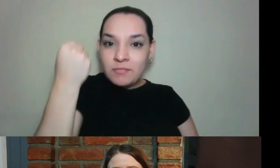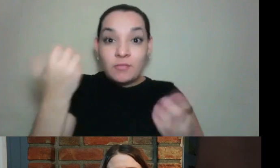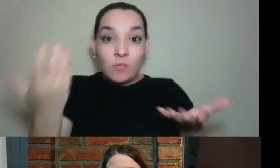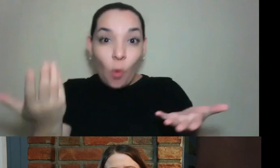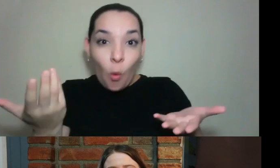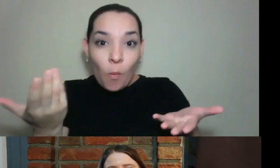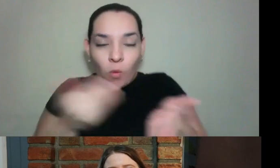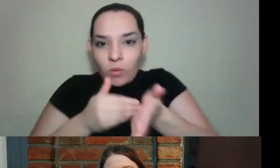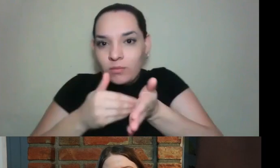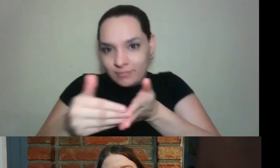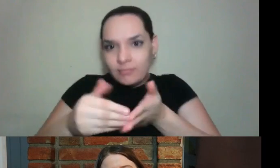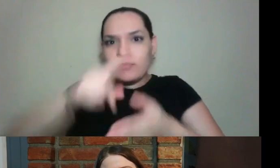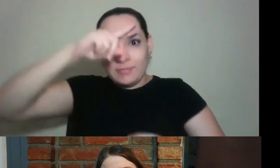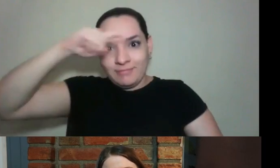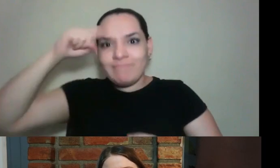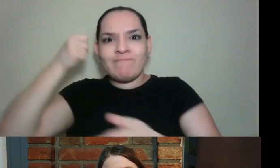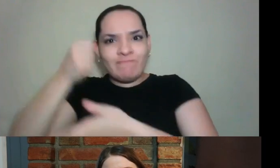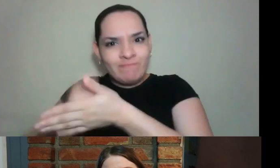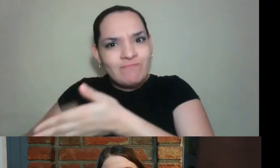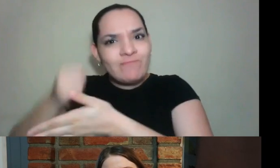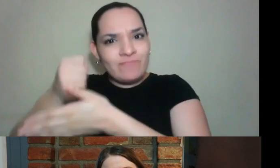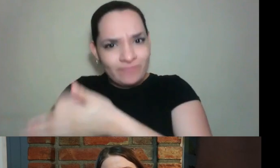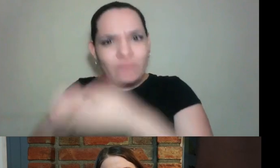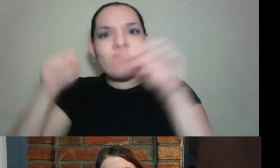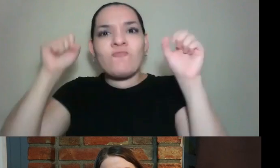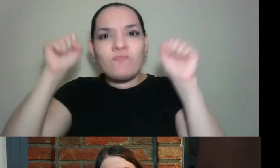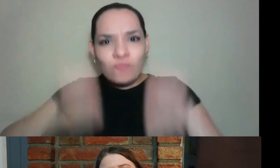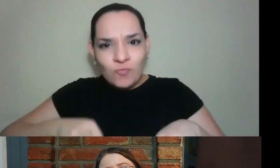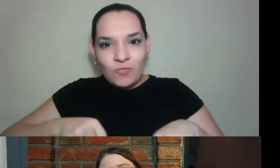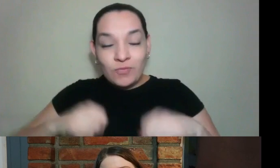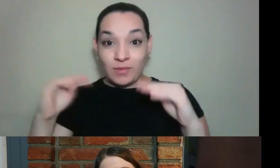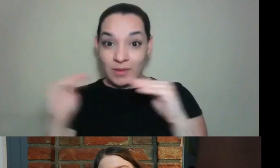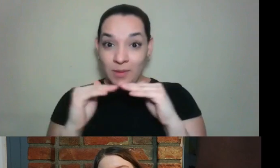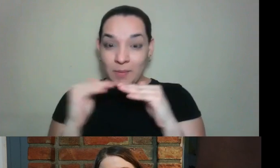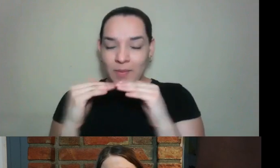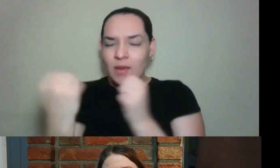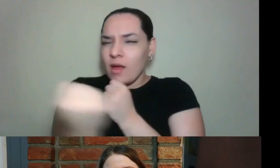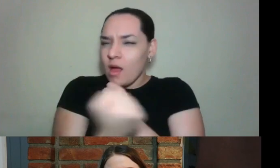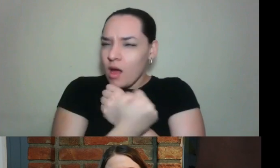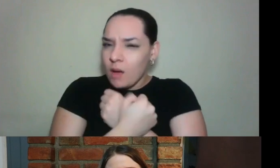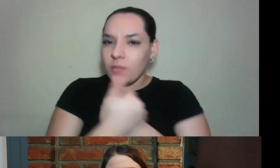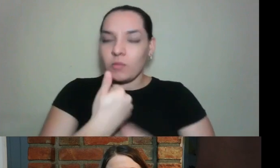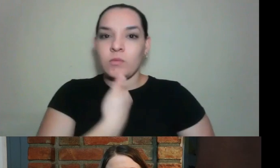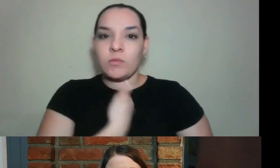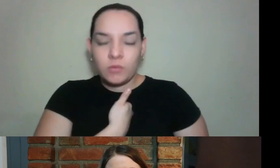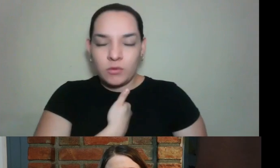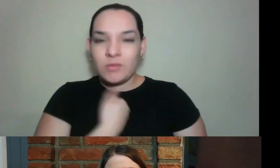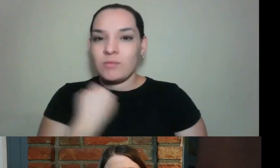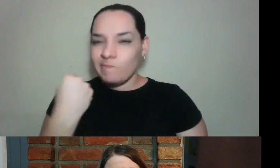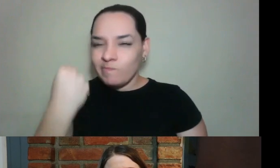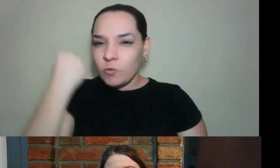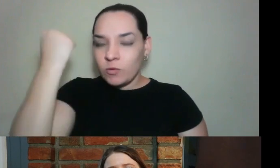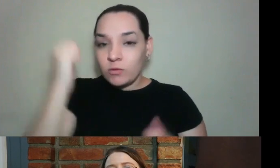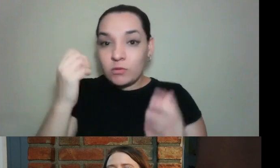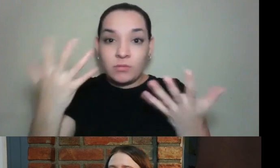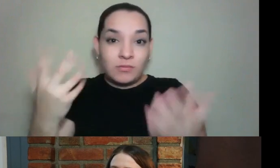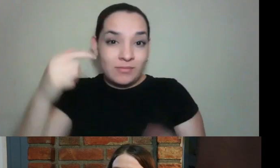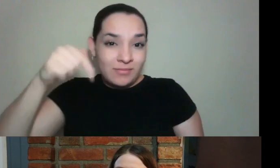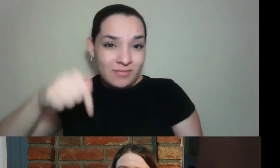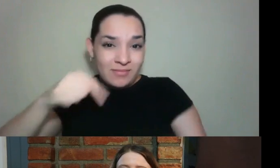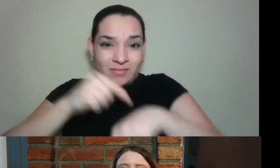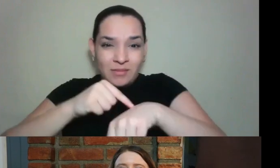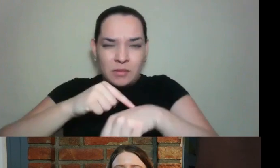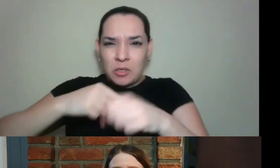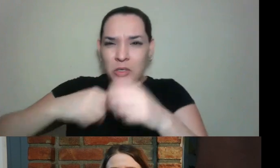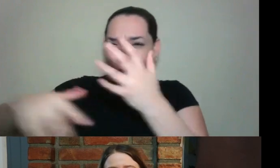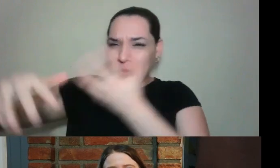a trabajar el amor propio hacia uno mismo. Porque ahora estamos en una época de